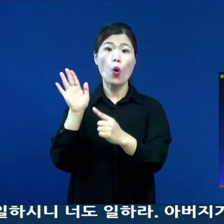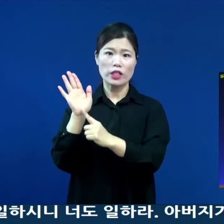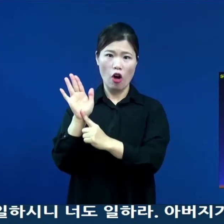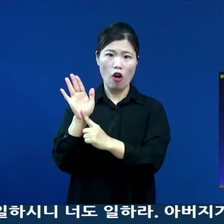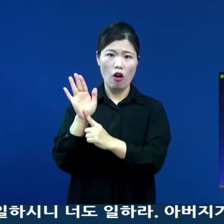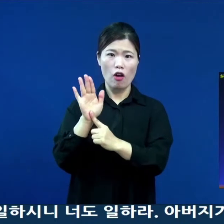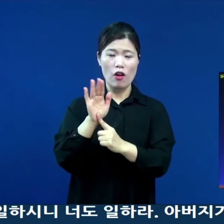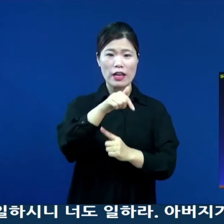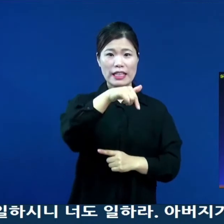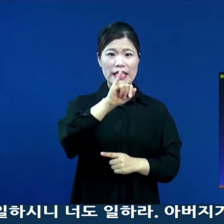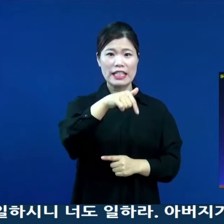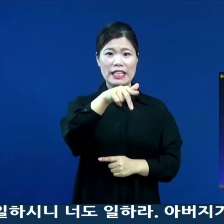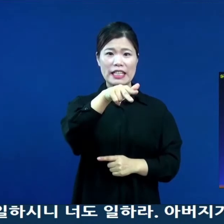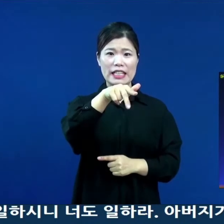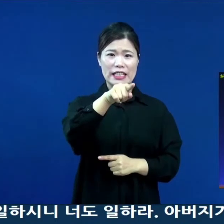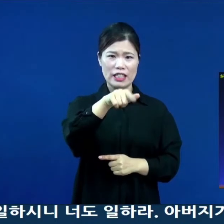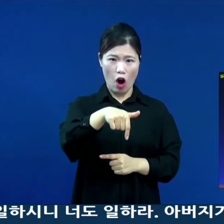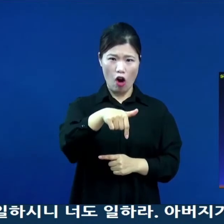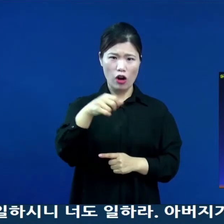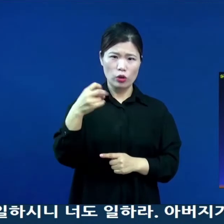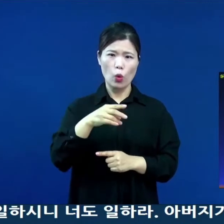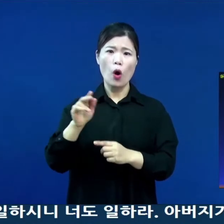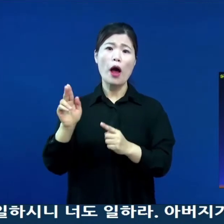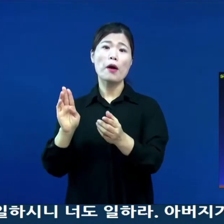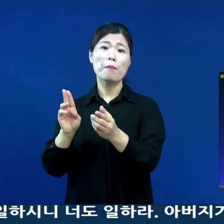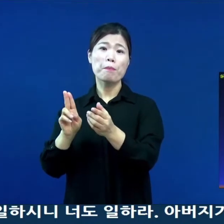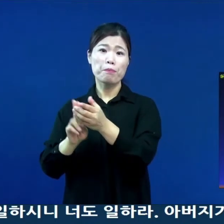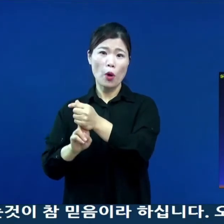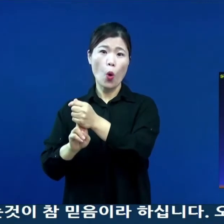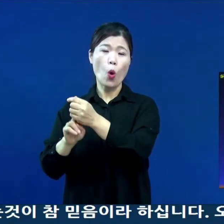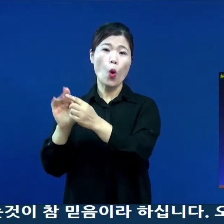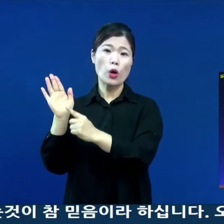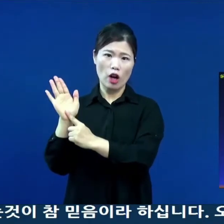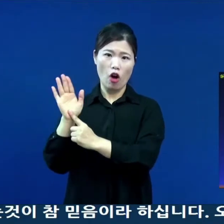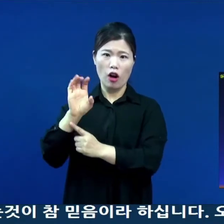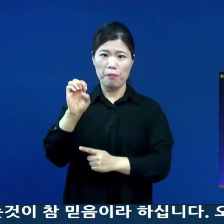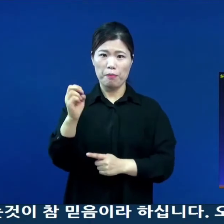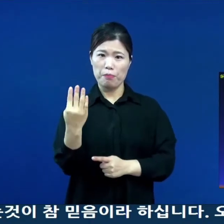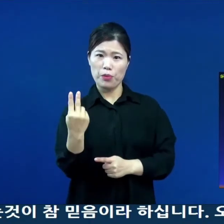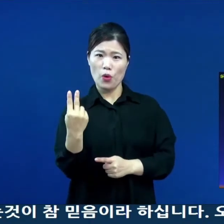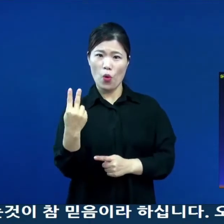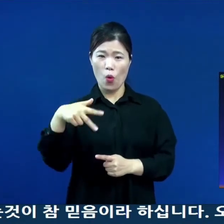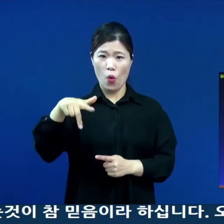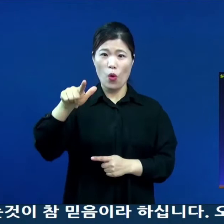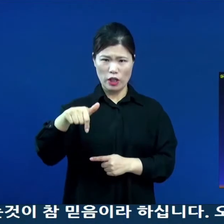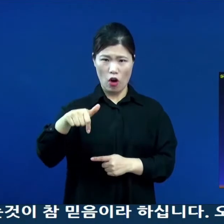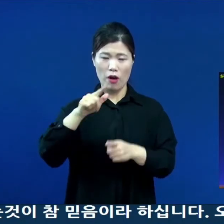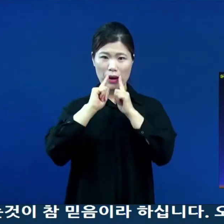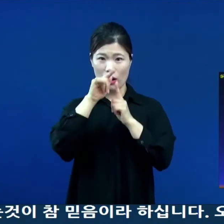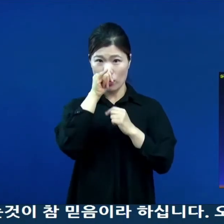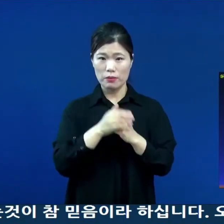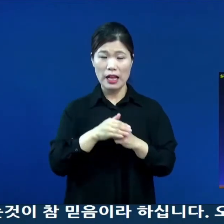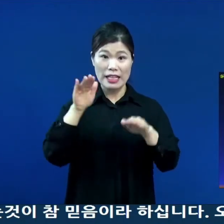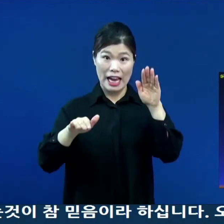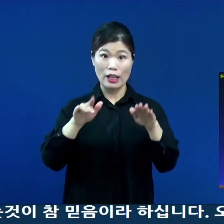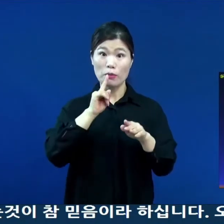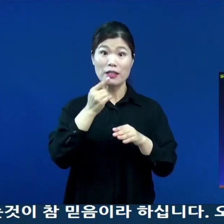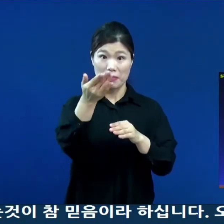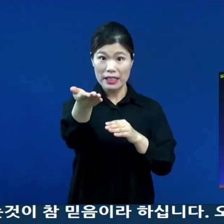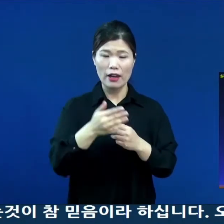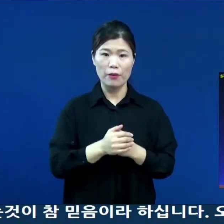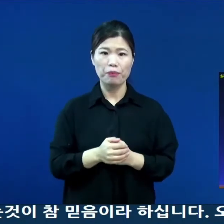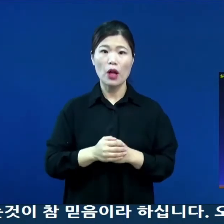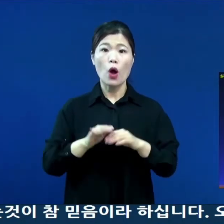표적의 차이점도 조금 후에 정리해 보도록 합니다. 오병이어의 사건은 너무 잘 알려져 있고요. 오늘